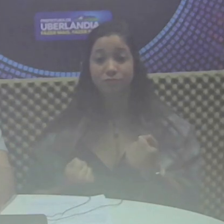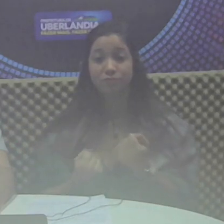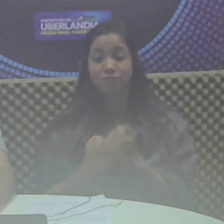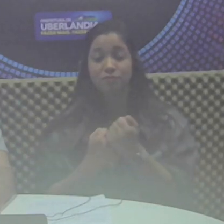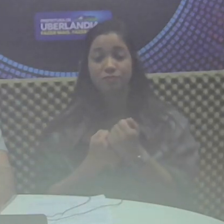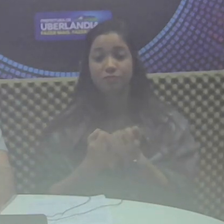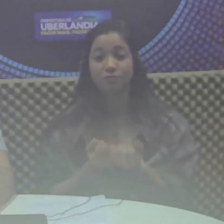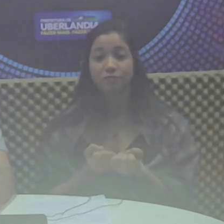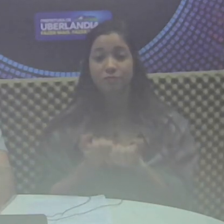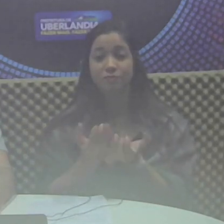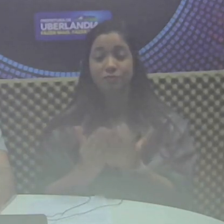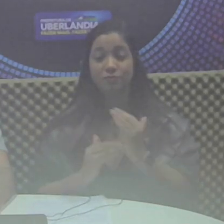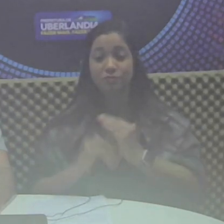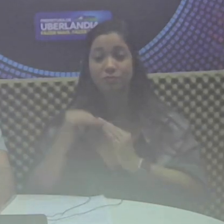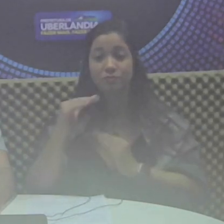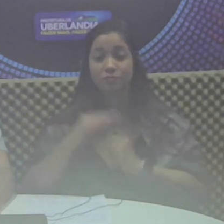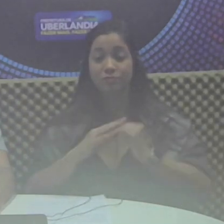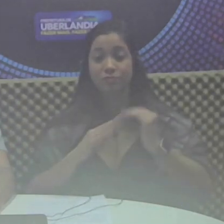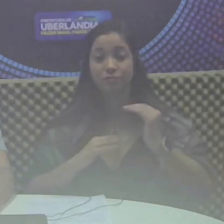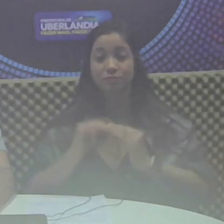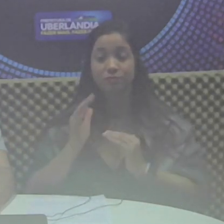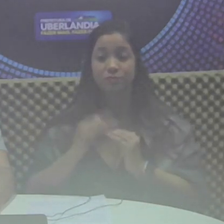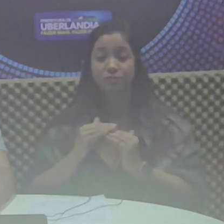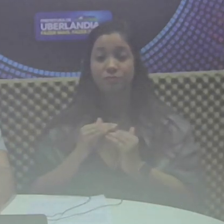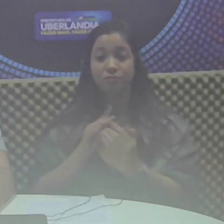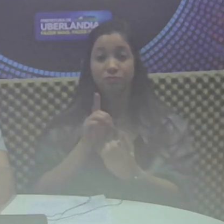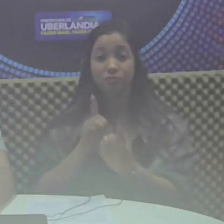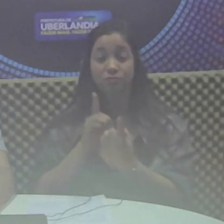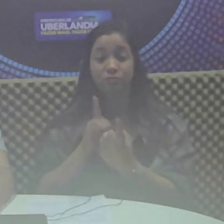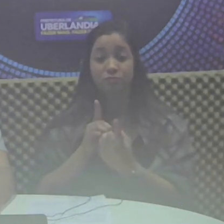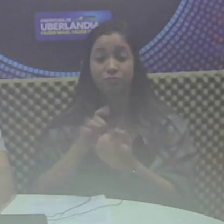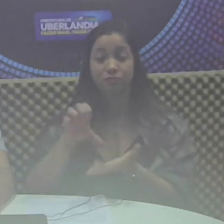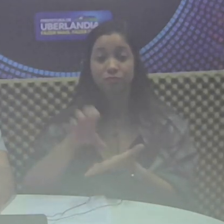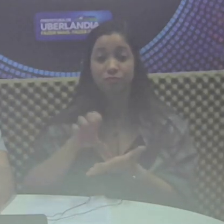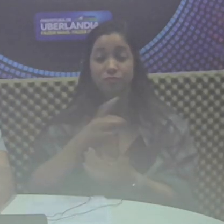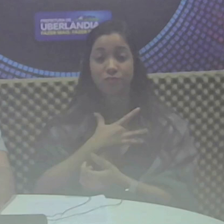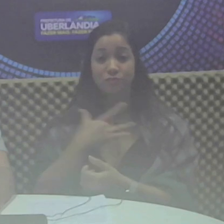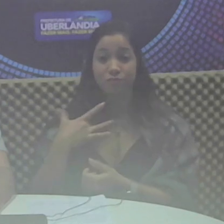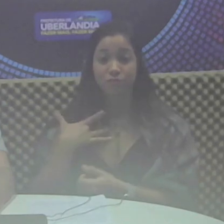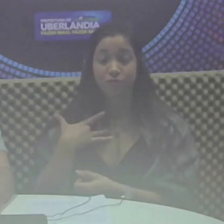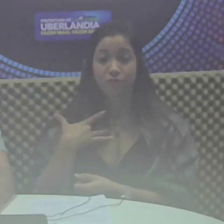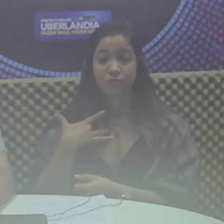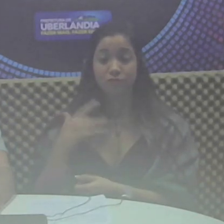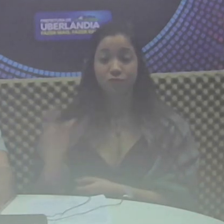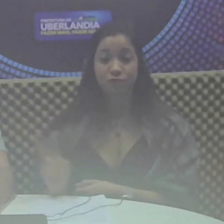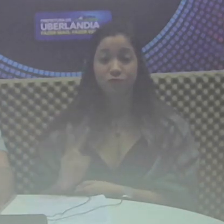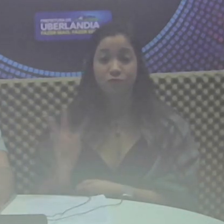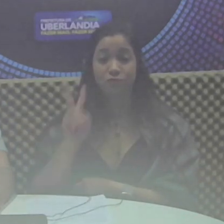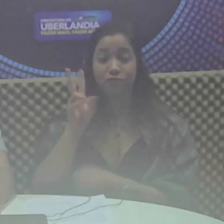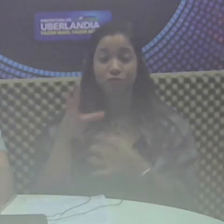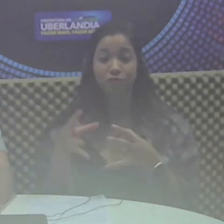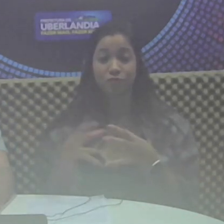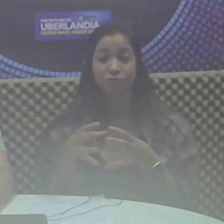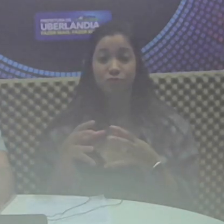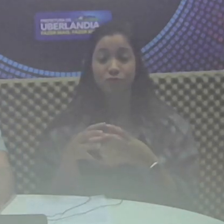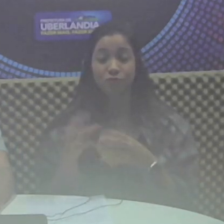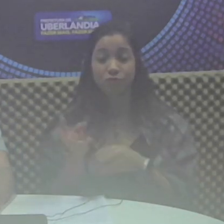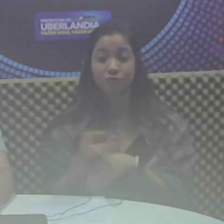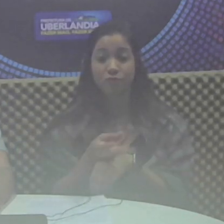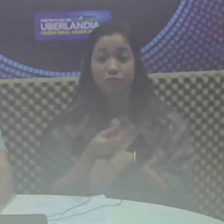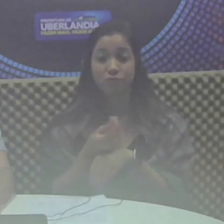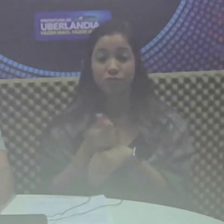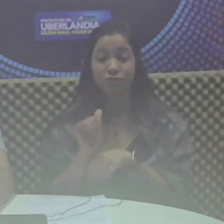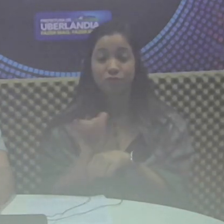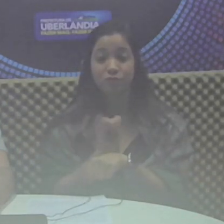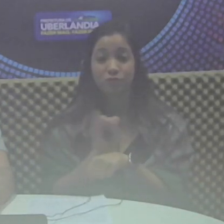oferecido aos profissionais que estão na porta de entrada das unidades de saúde, valorizando as equipes e aprimorando